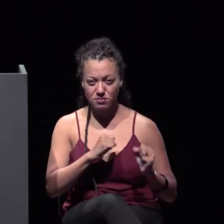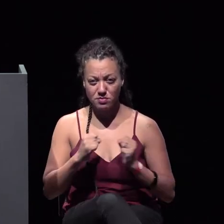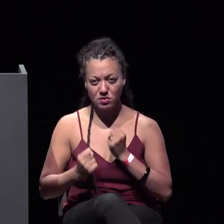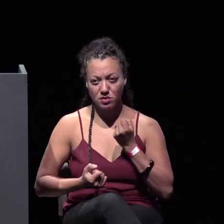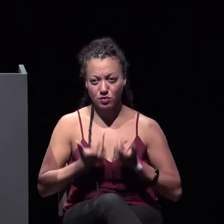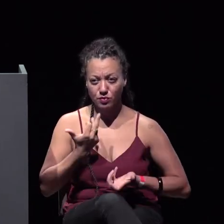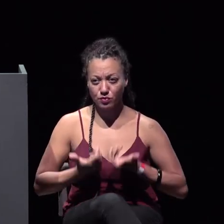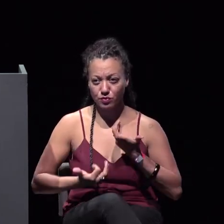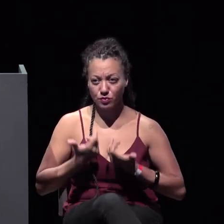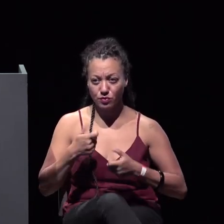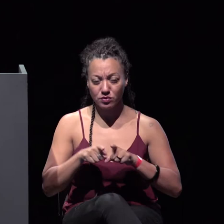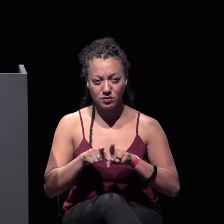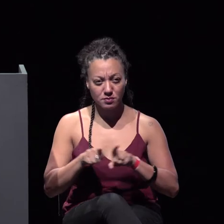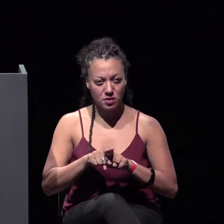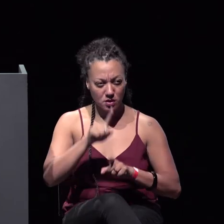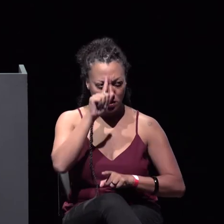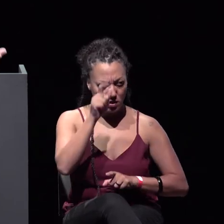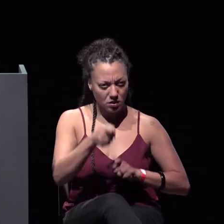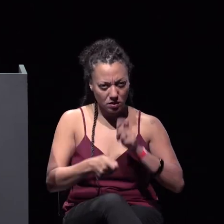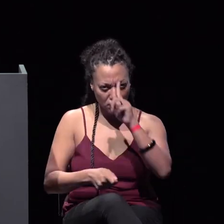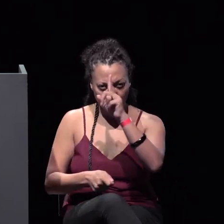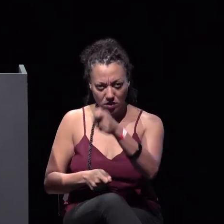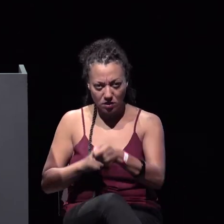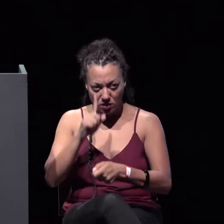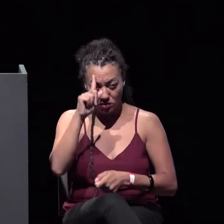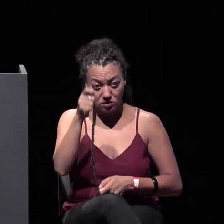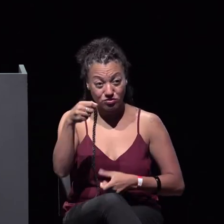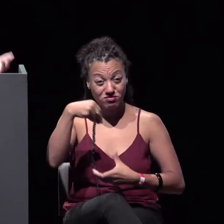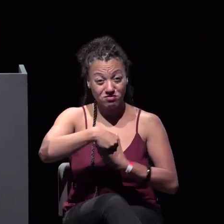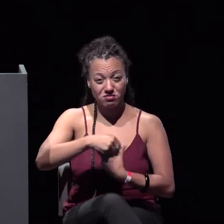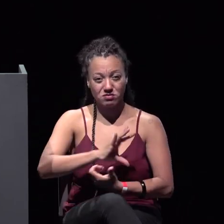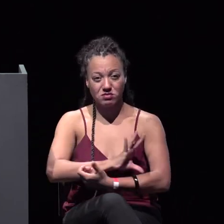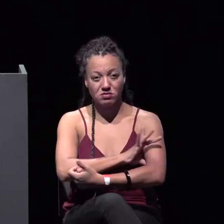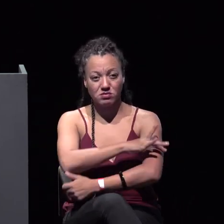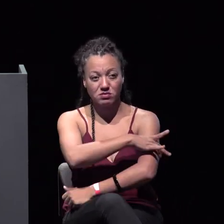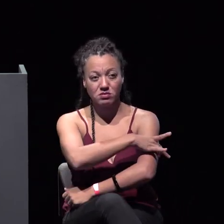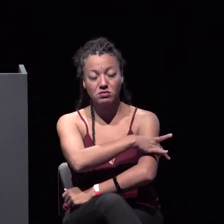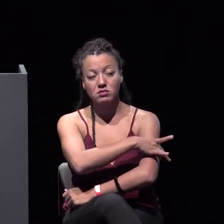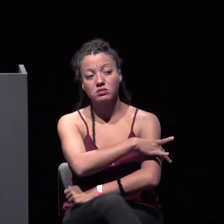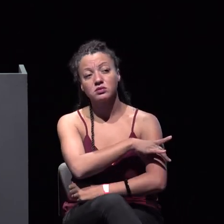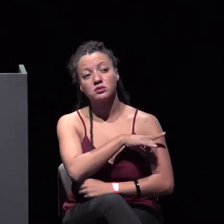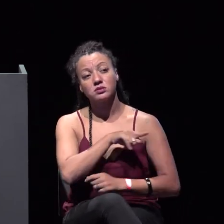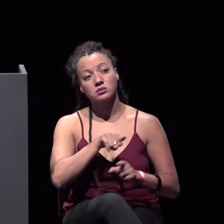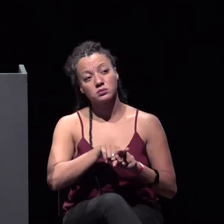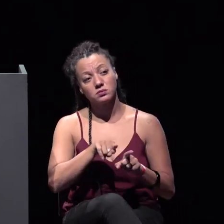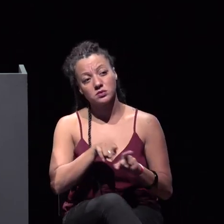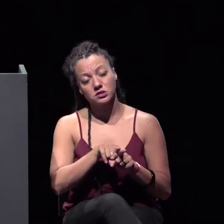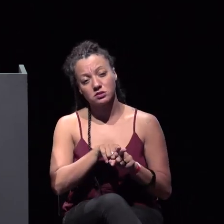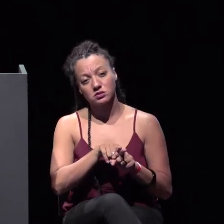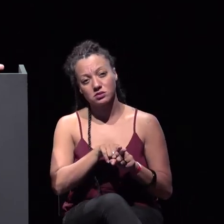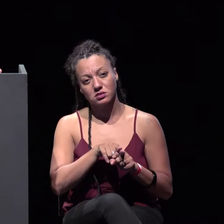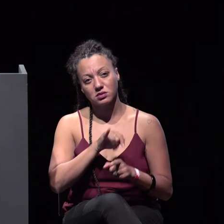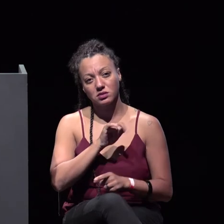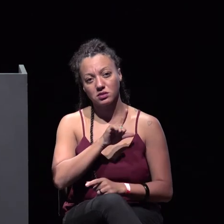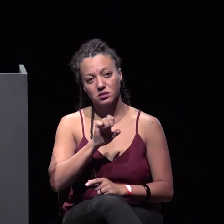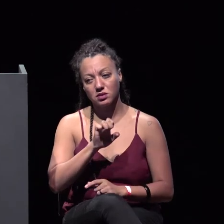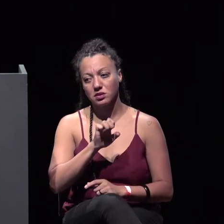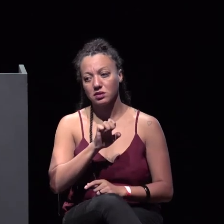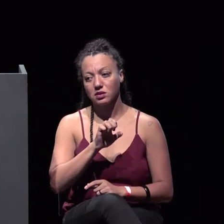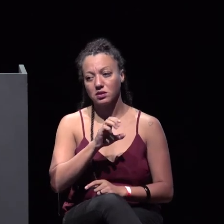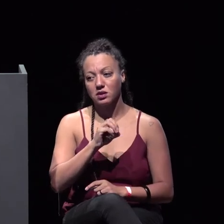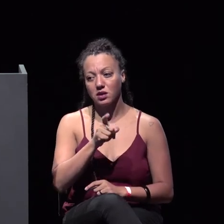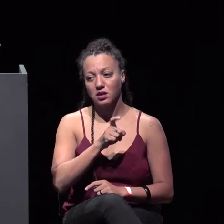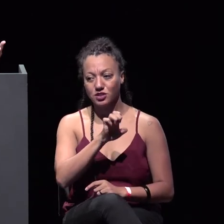e esse poder de decisão dentro do candomblé em particular ao ilê axé opô afonjá